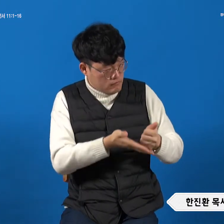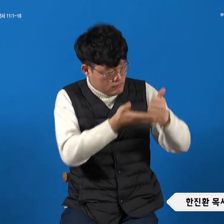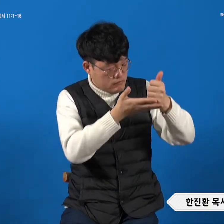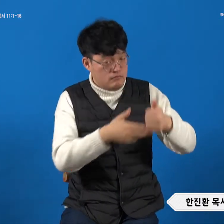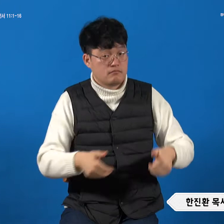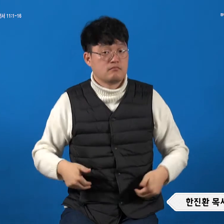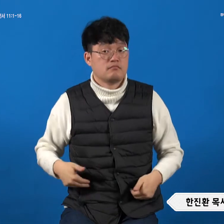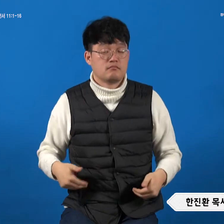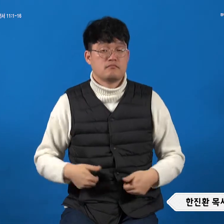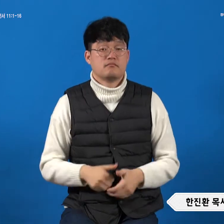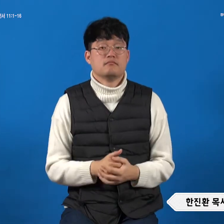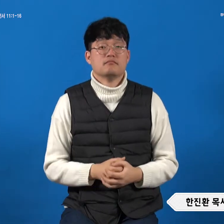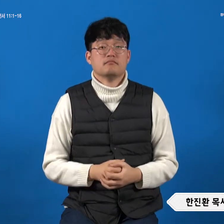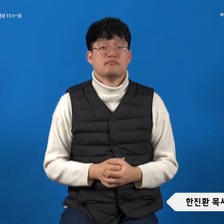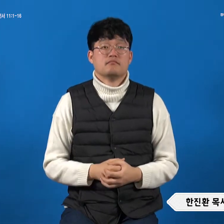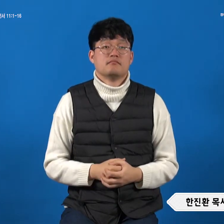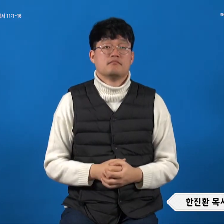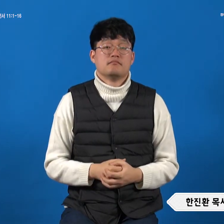됩니다.